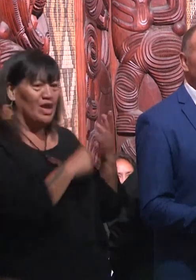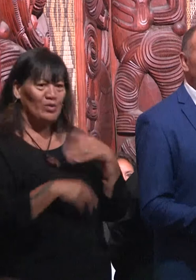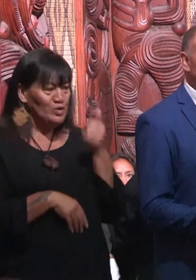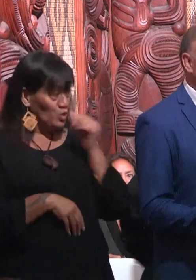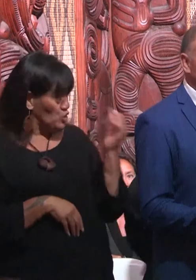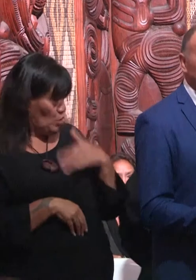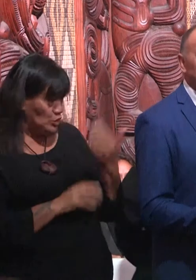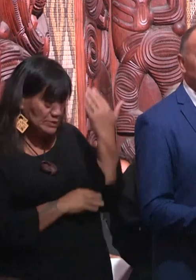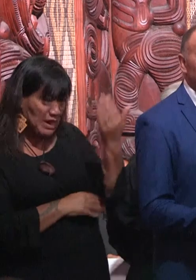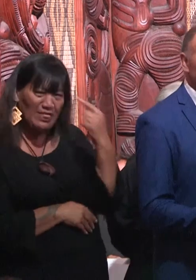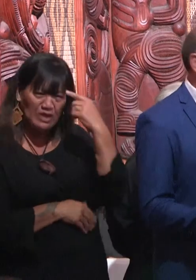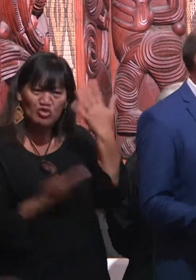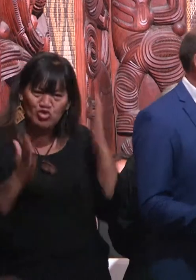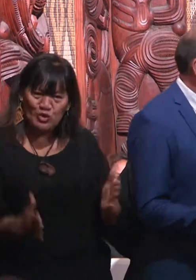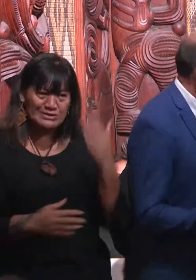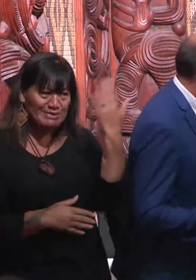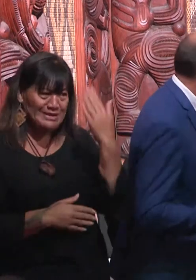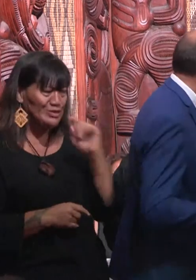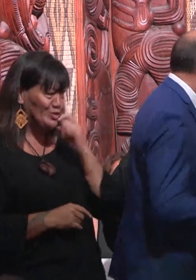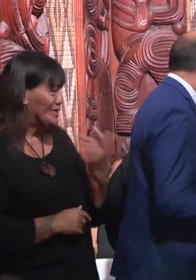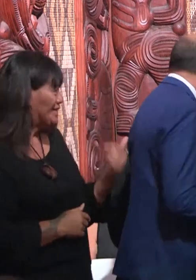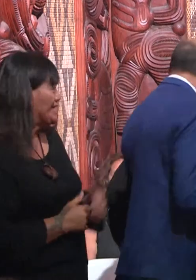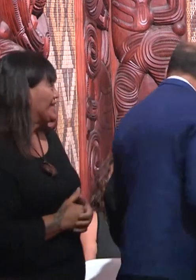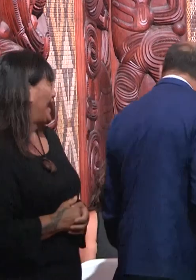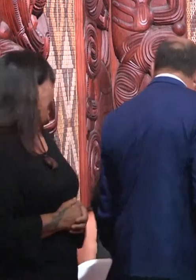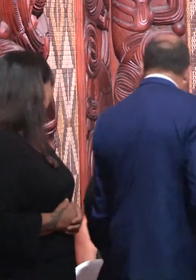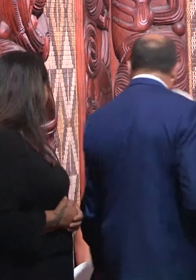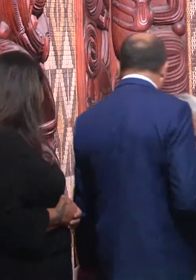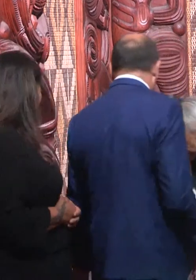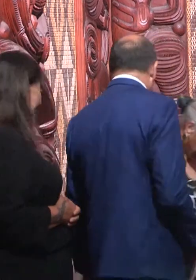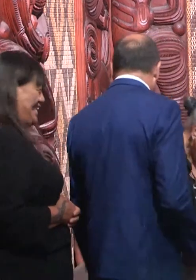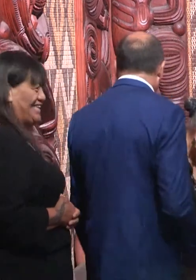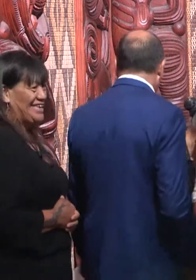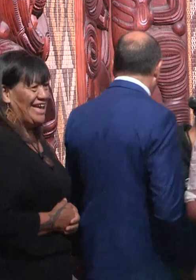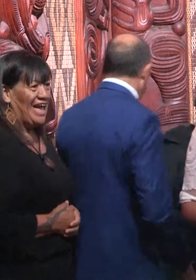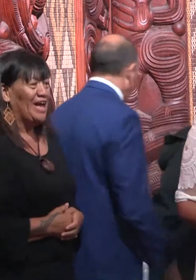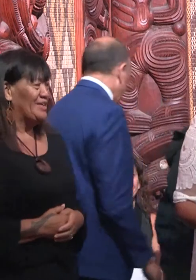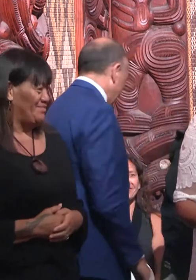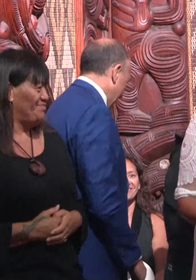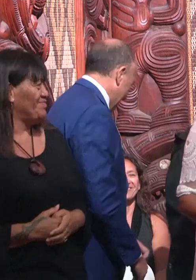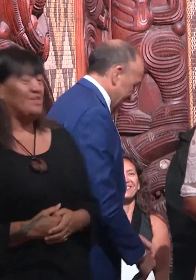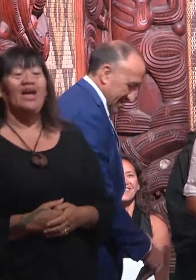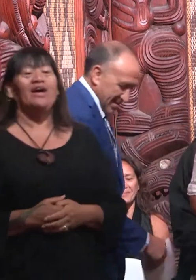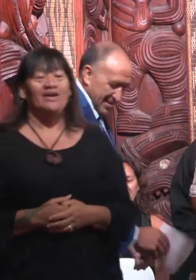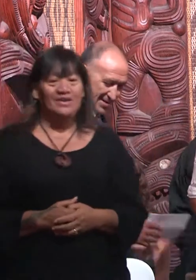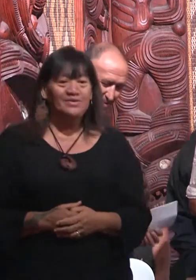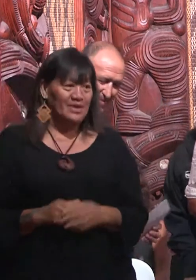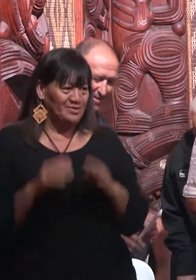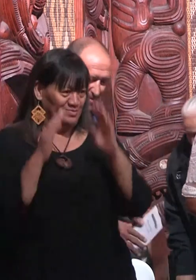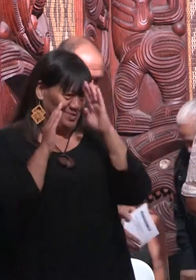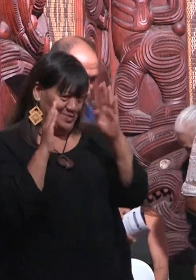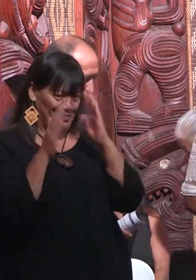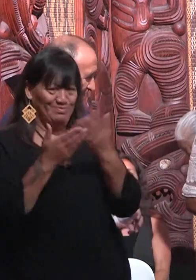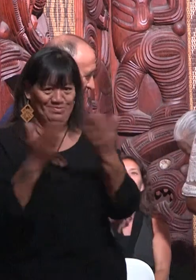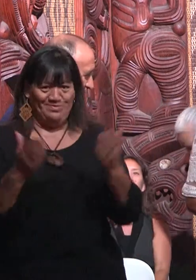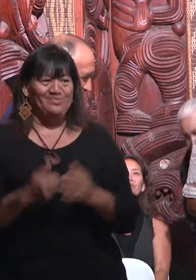she wanted to speak, and I think she should. Kia ora. Tēnā koe. Kia ora. Tēnā